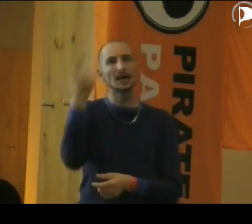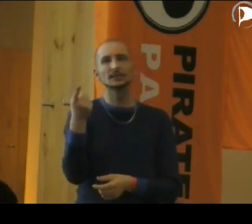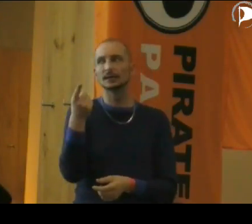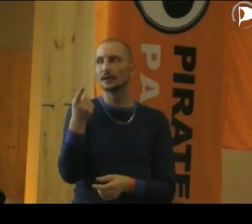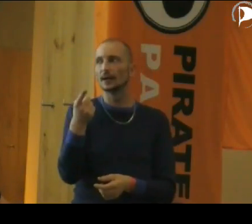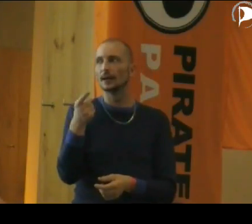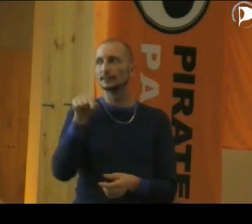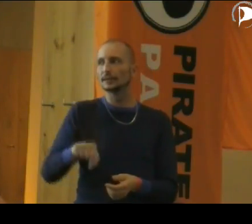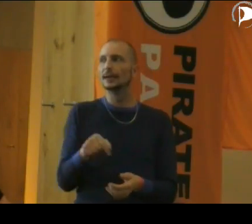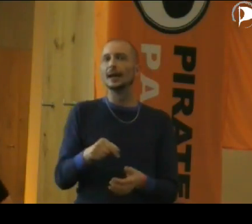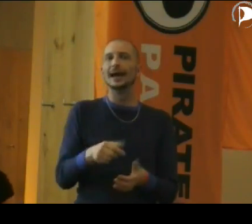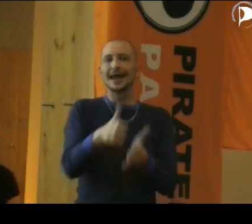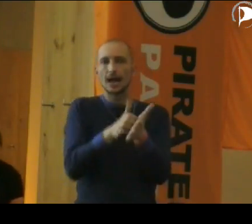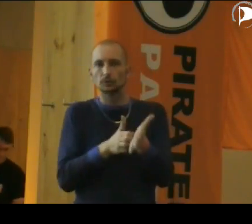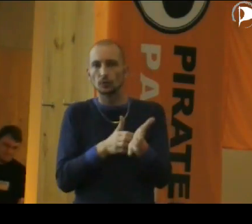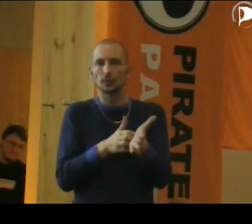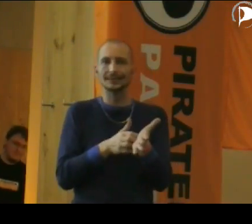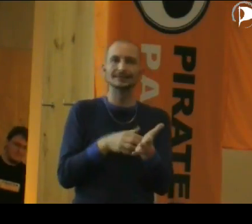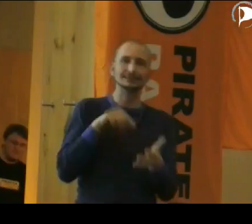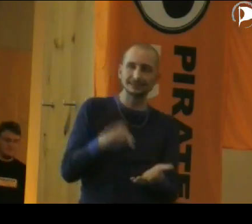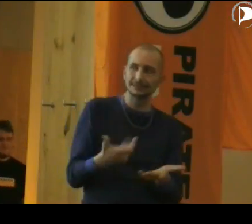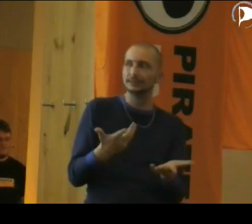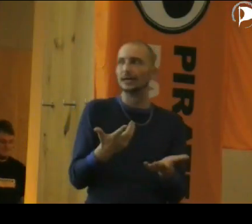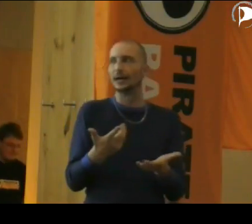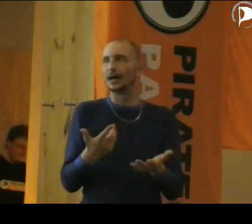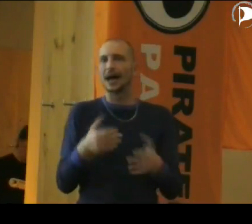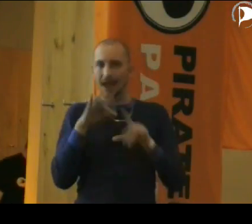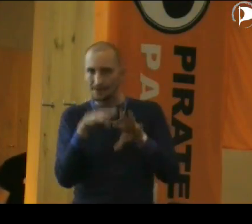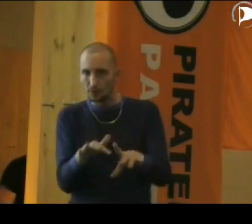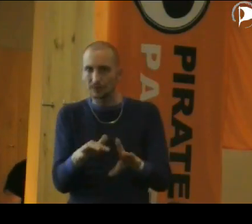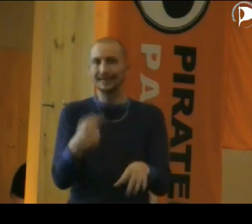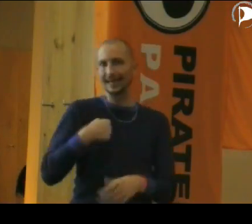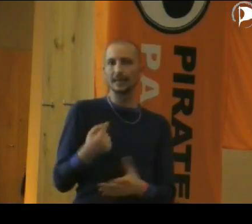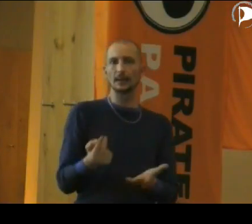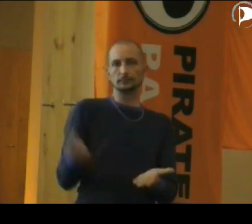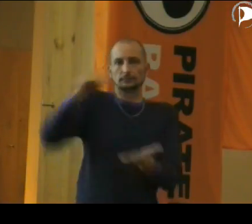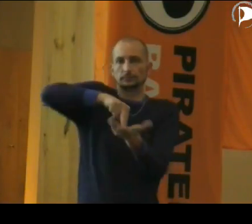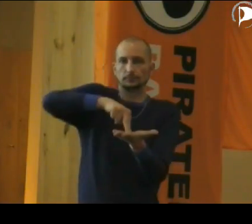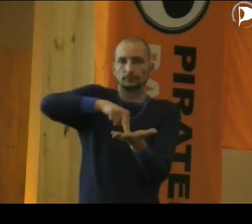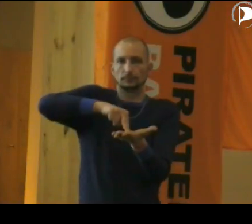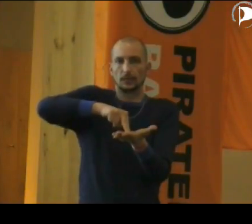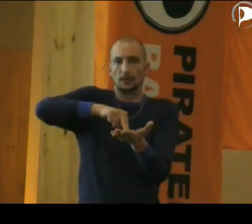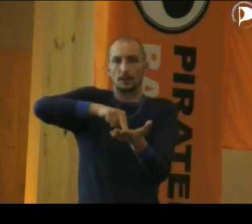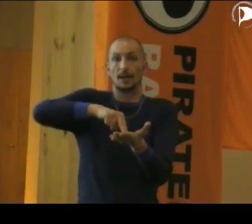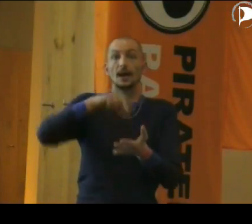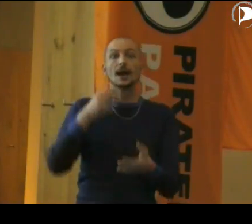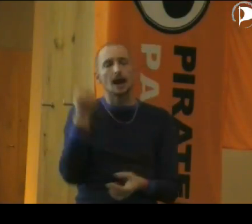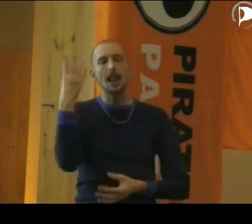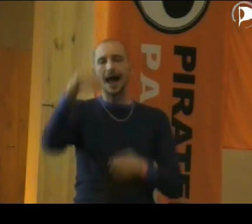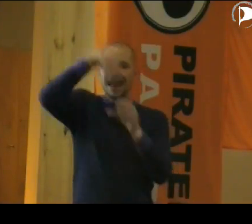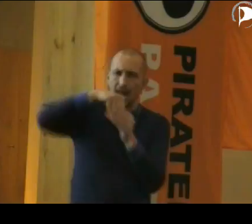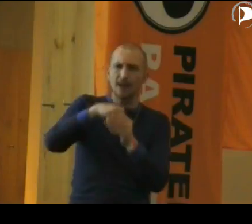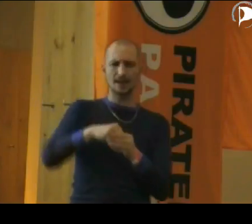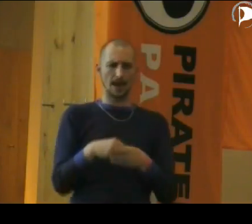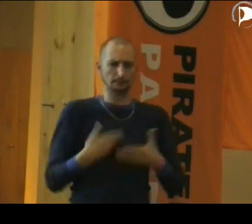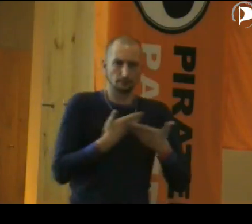beeinflusst hat ich will eben antreten damit wir mehr konkrete inhalte liefern dass wir unsere